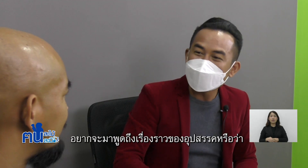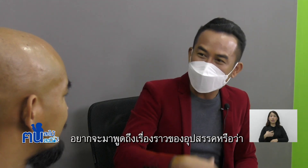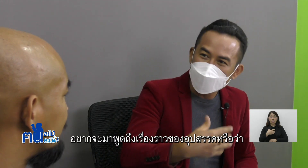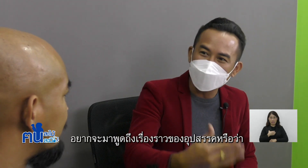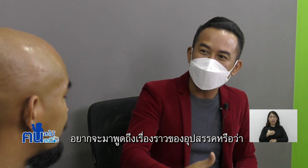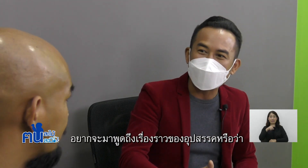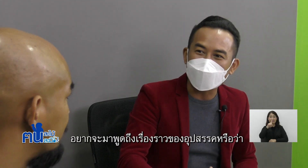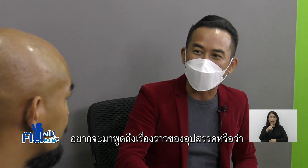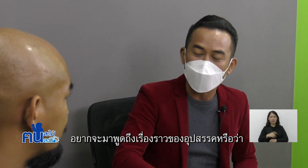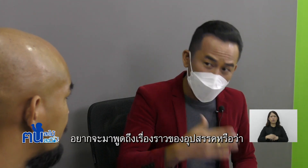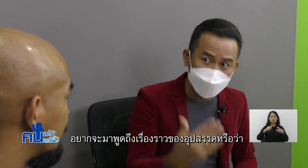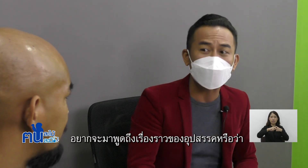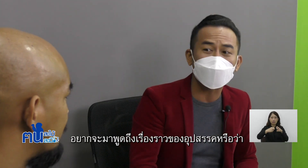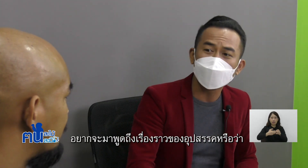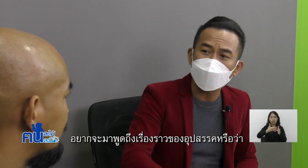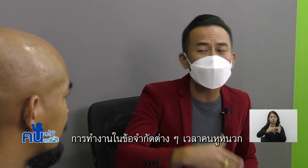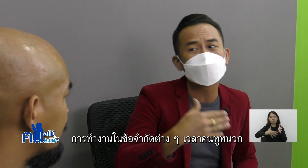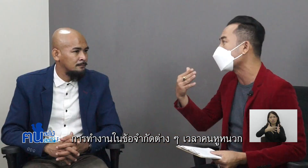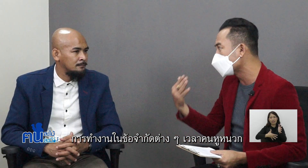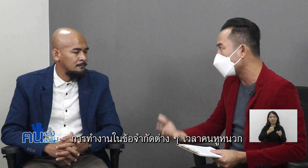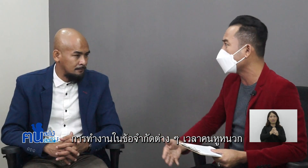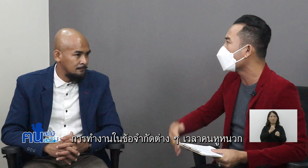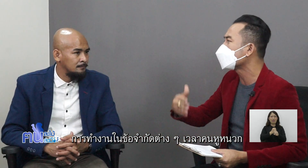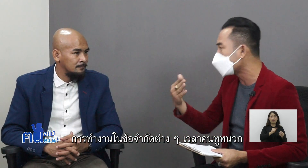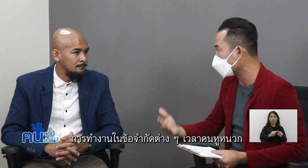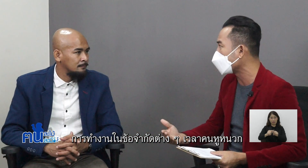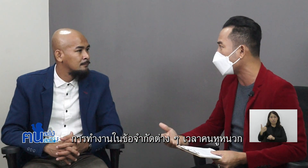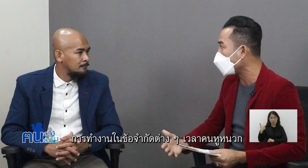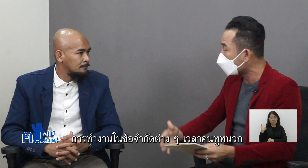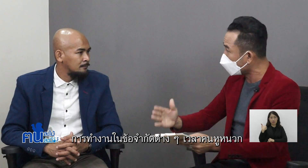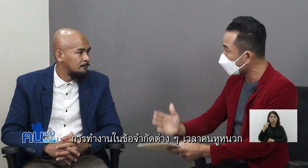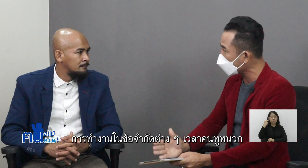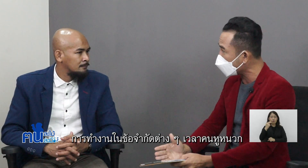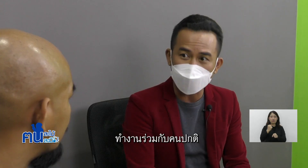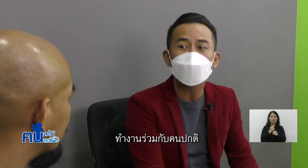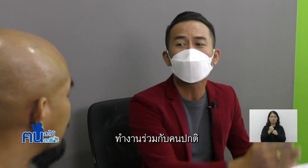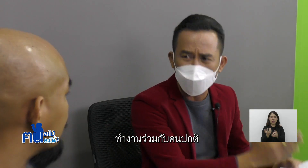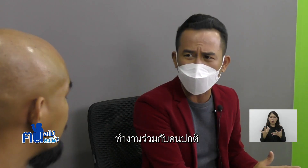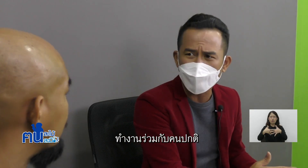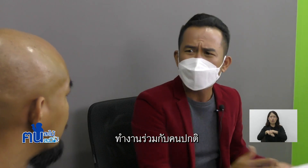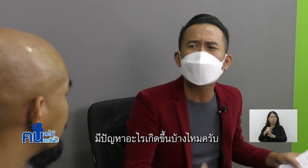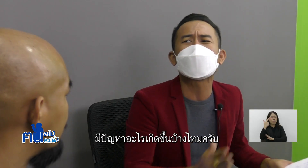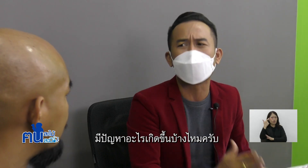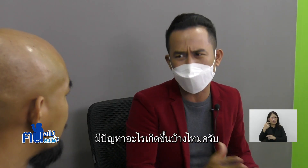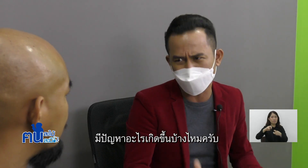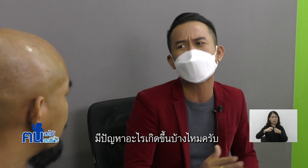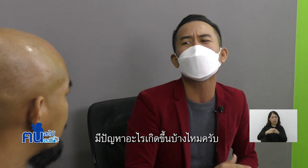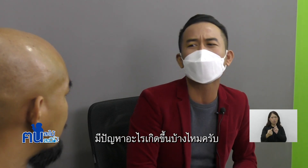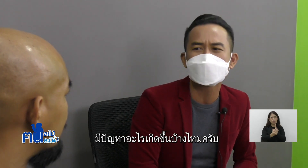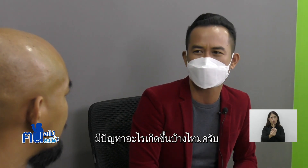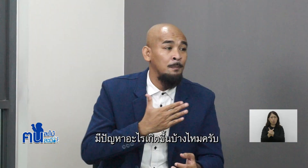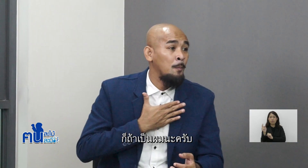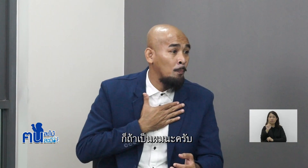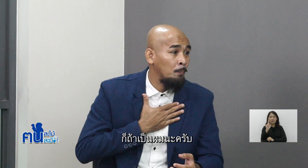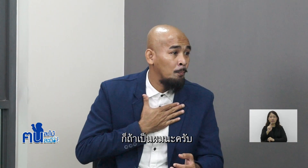ทีนี้อยากจะพูดถึงเรื่องราวของอุปสรรคหรือว่าการทำงานในข้อจำกัดต่างๆเวลาคนหูหนวกทำงานร่วมกับคนปกติมีปัญหาอะไรเกิดขึ้นบ้างไห